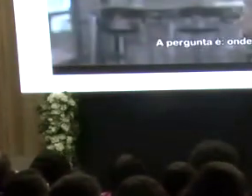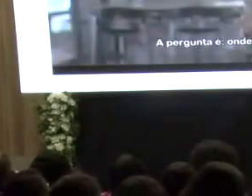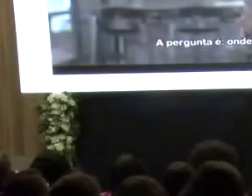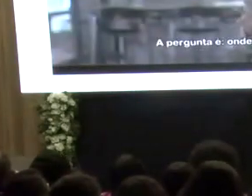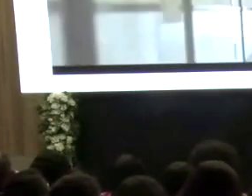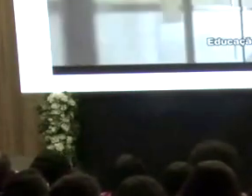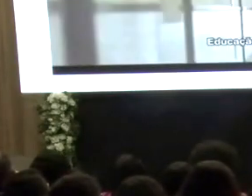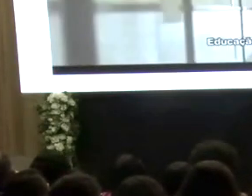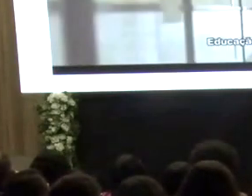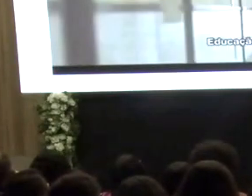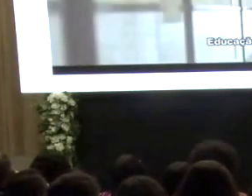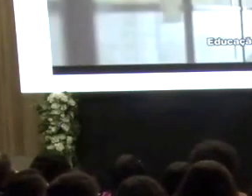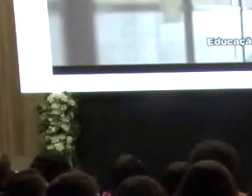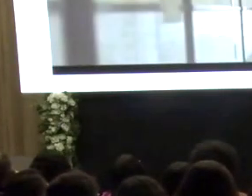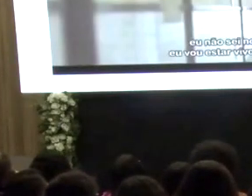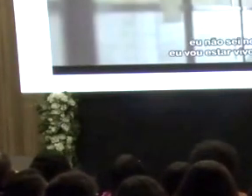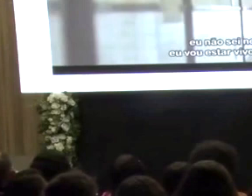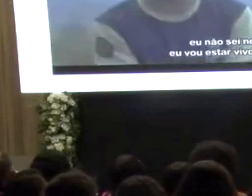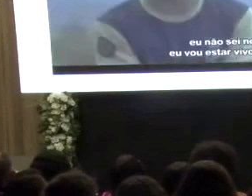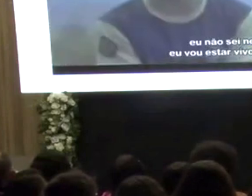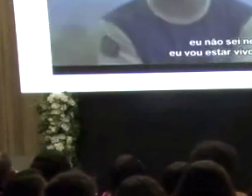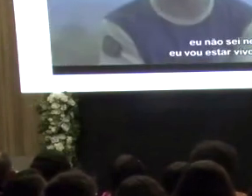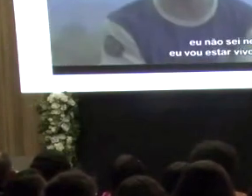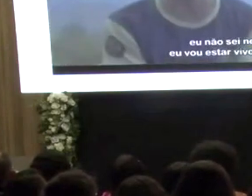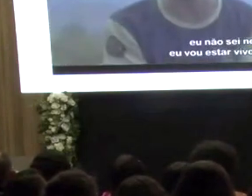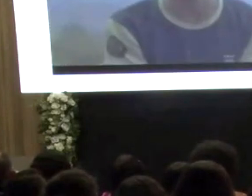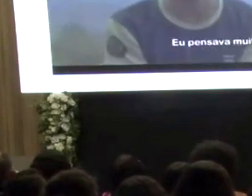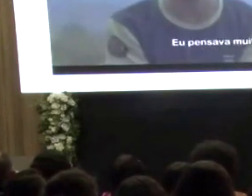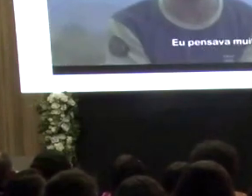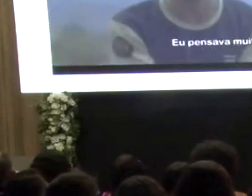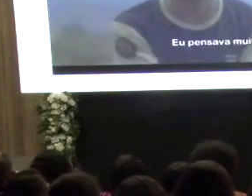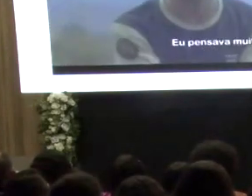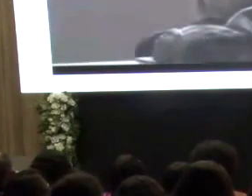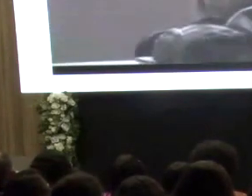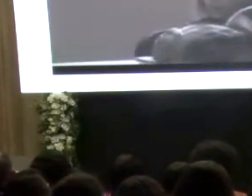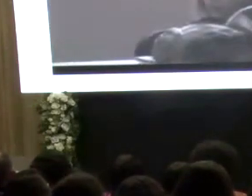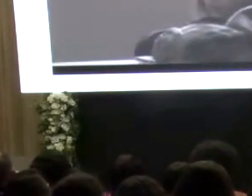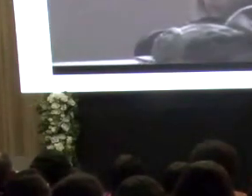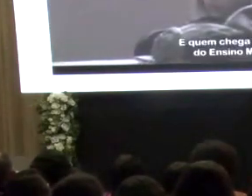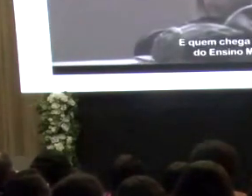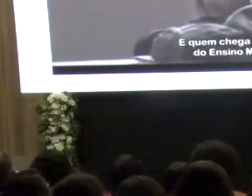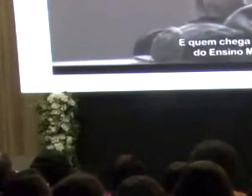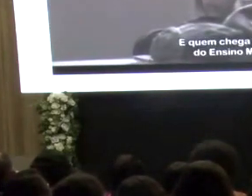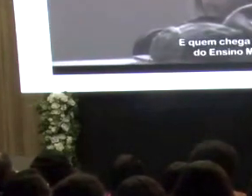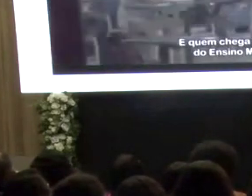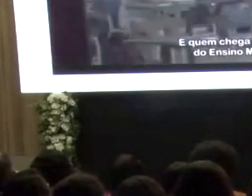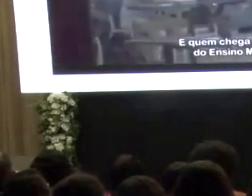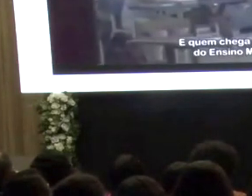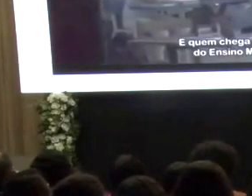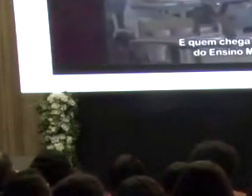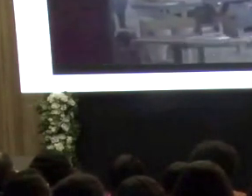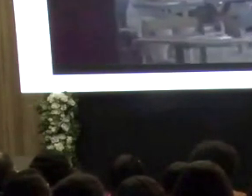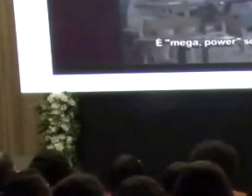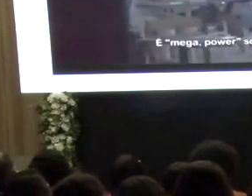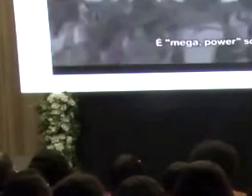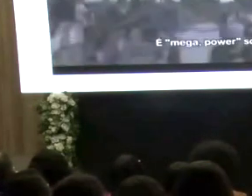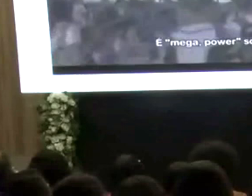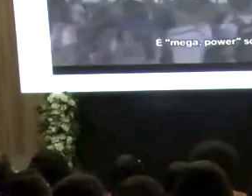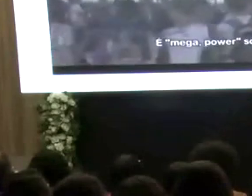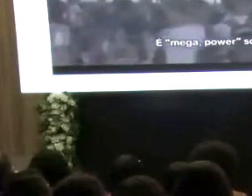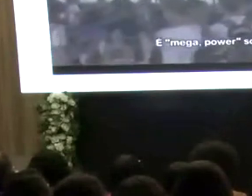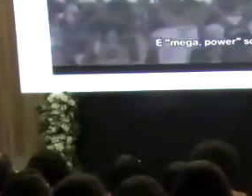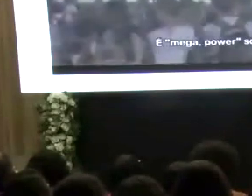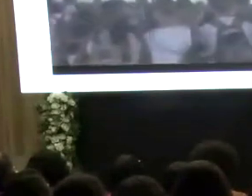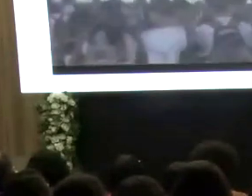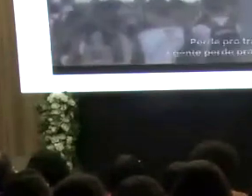onde eles estão? Da educação. Eu não sei nem se eu vou estar vivo amanhã, eu pensava muito assim. E quem chega no final do ensino médio é mega